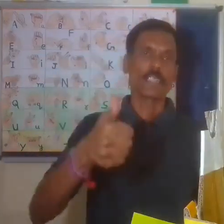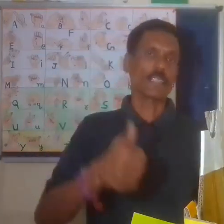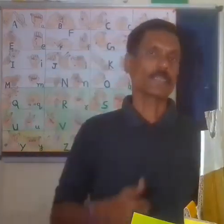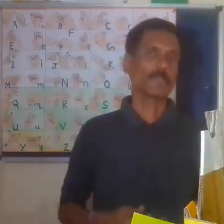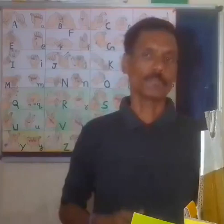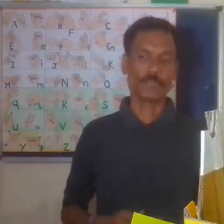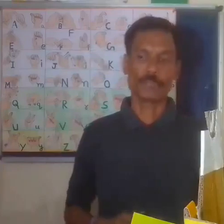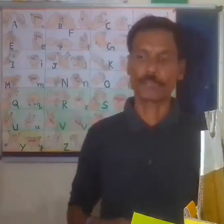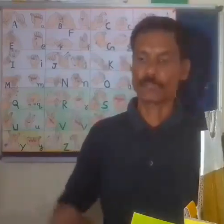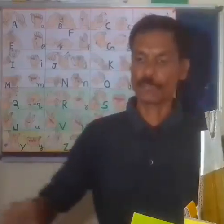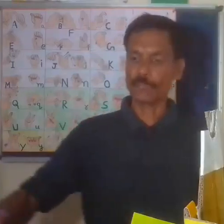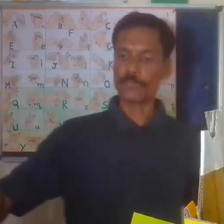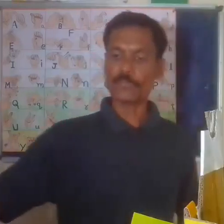सीखेंगे।